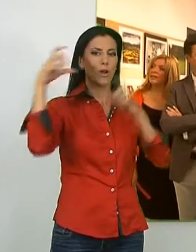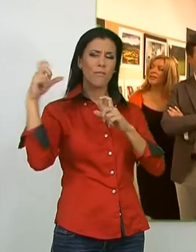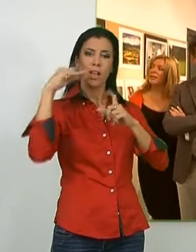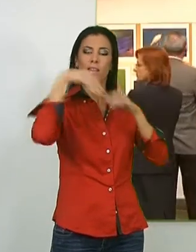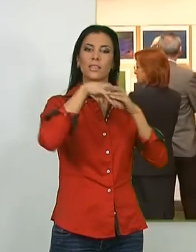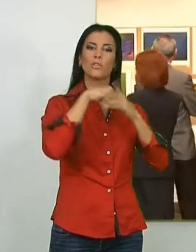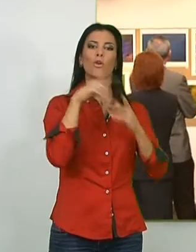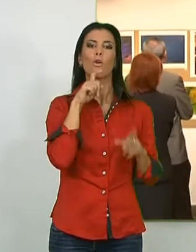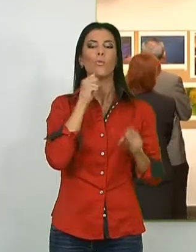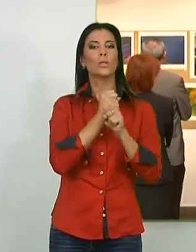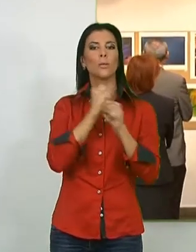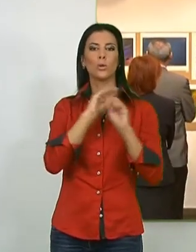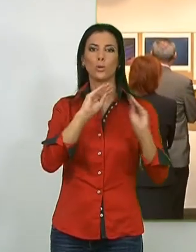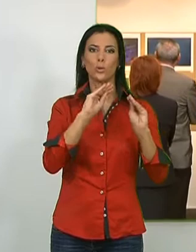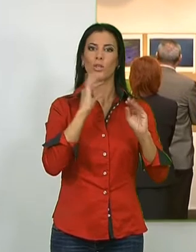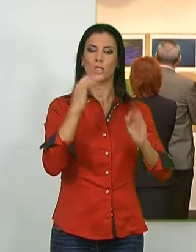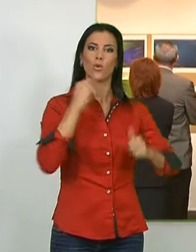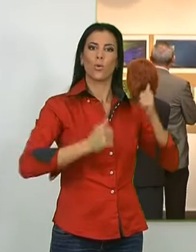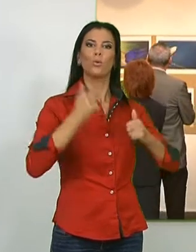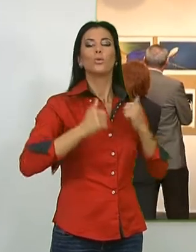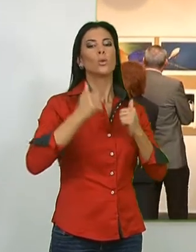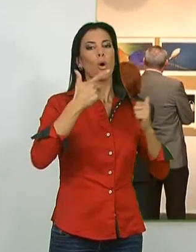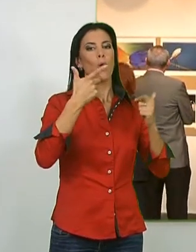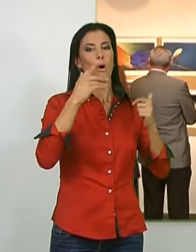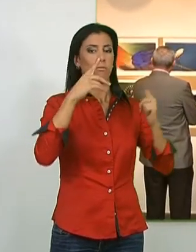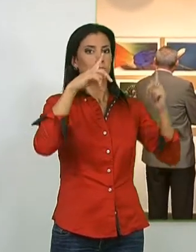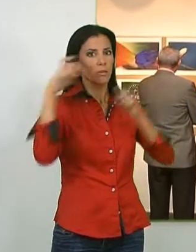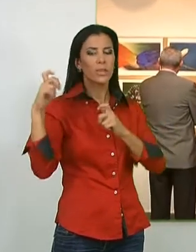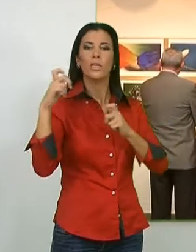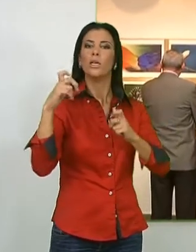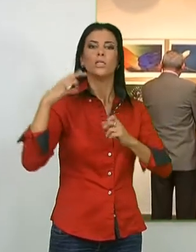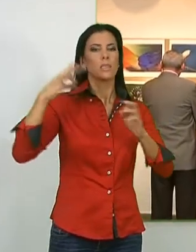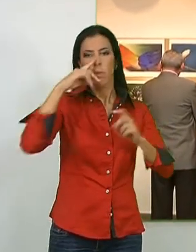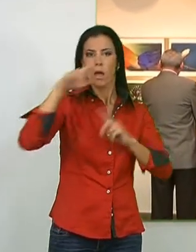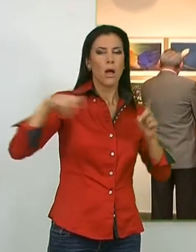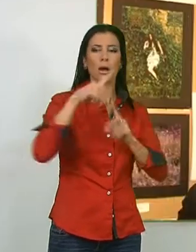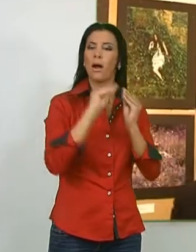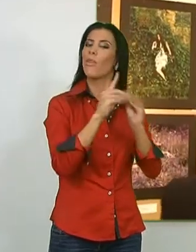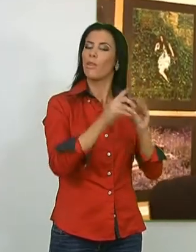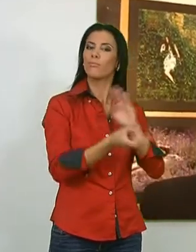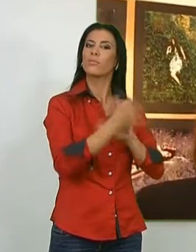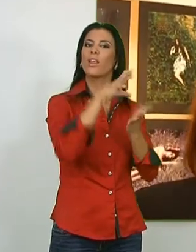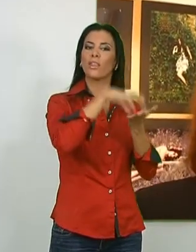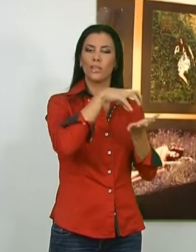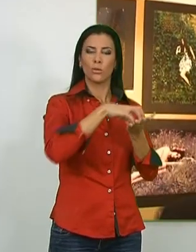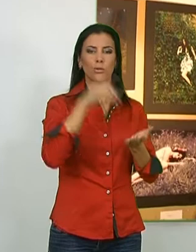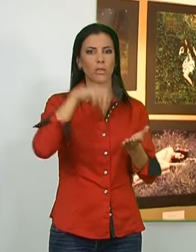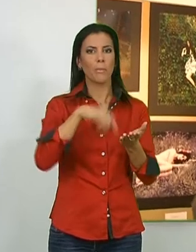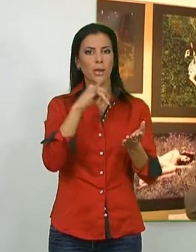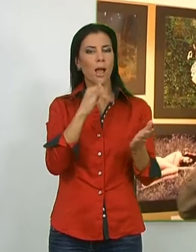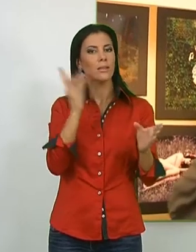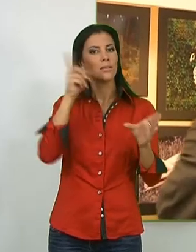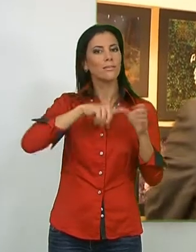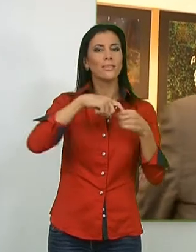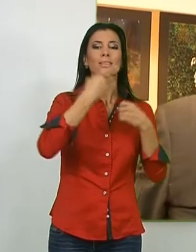recoge la labor presentada al concurso de fotografía que vía anualmente convoca el centro y en el que forman